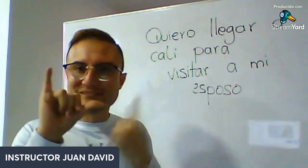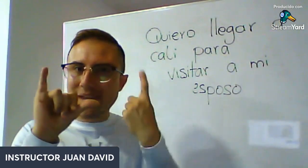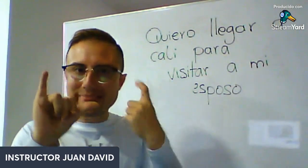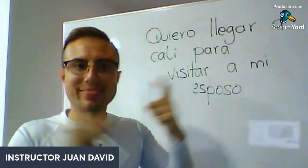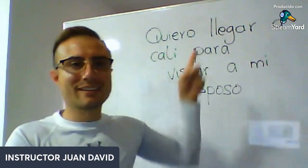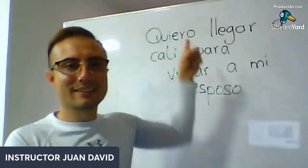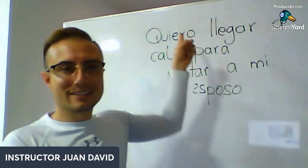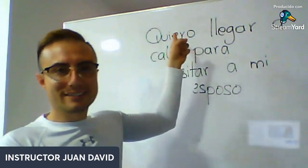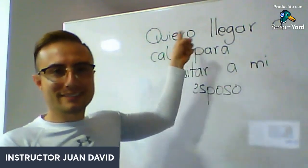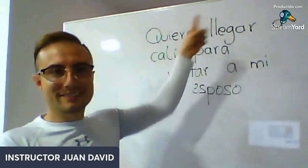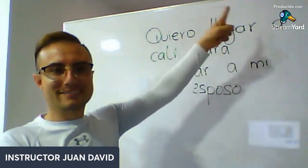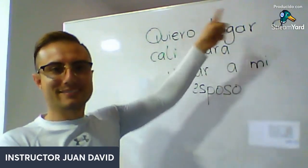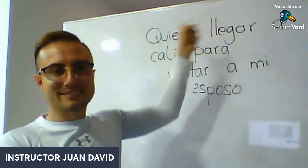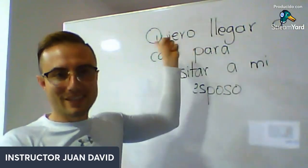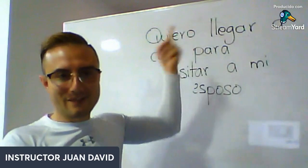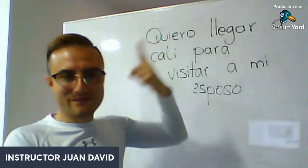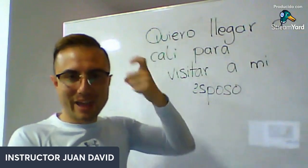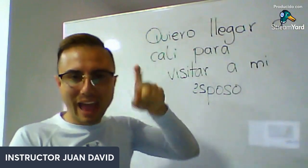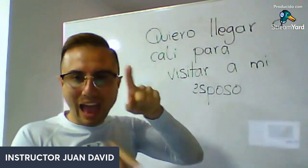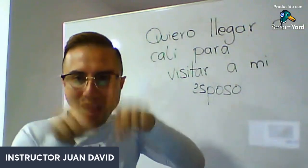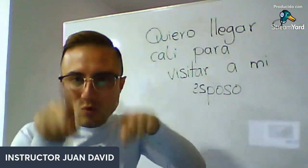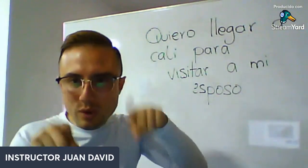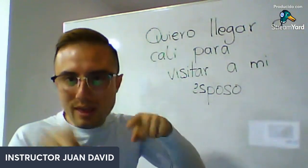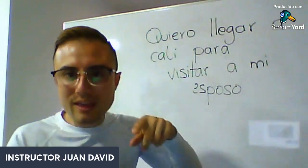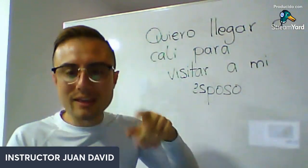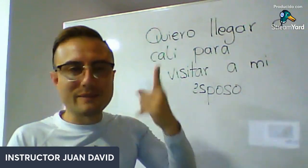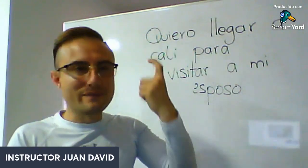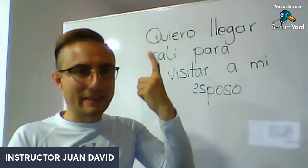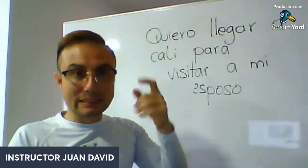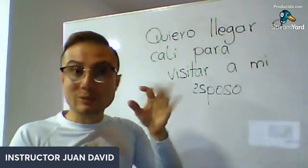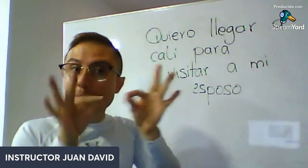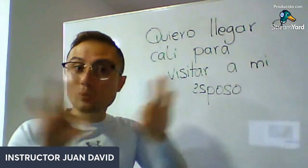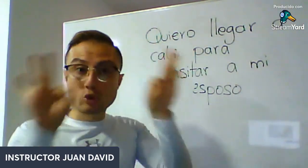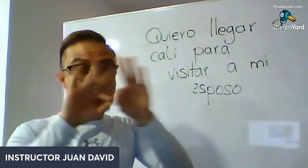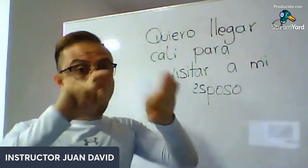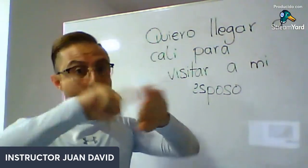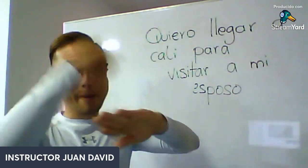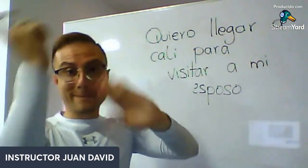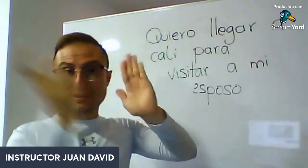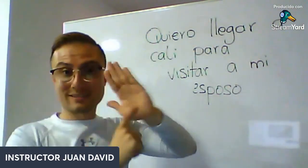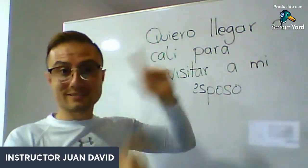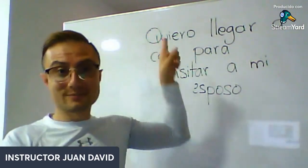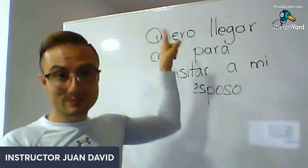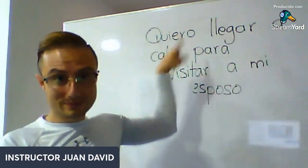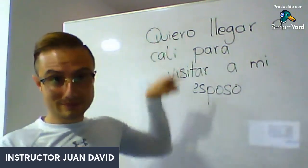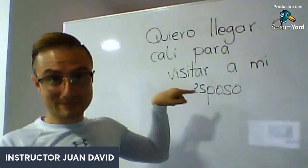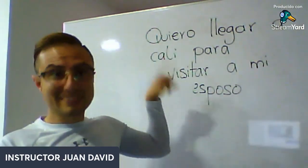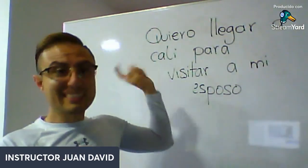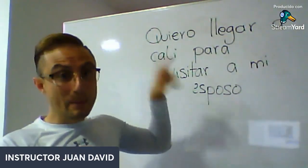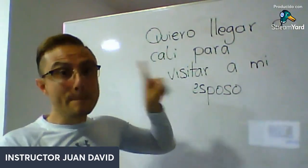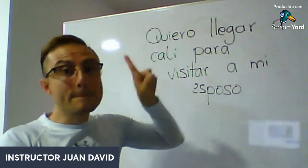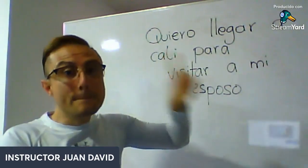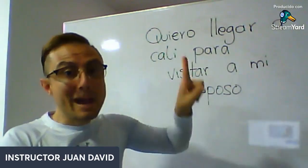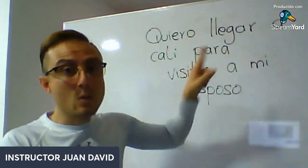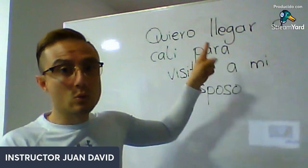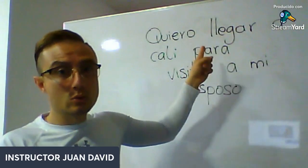porque dicen visitar esposa cali pero faltan algunas cosas de aquí cierto